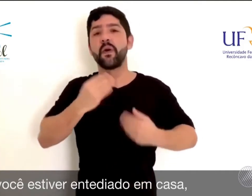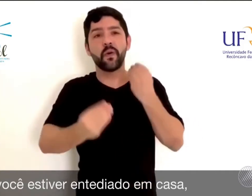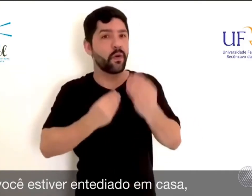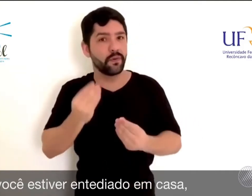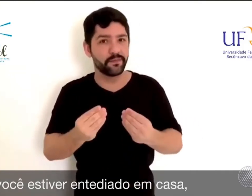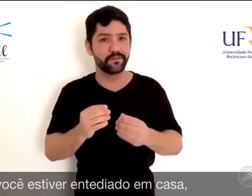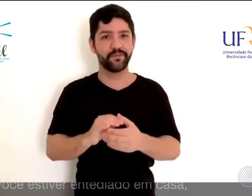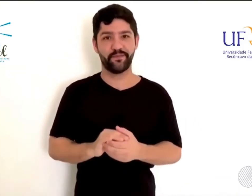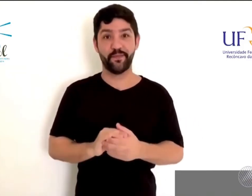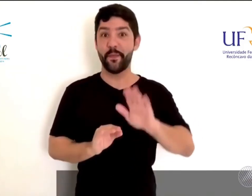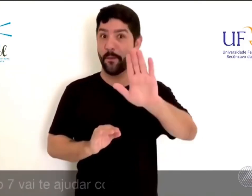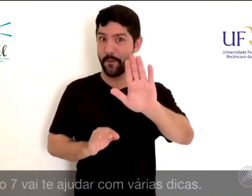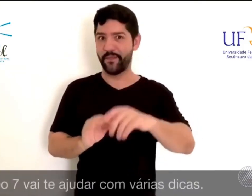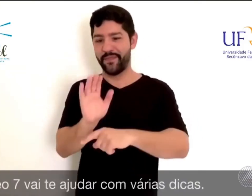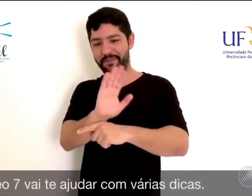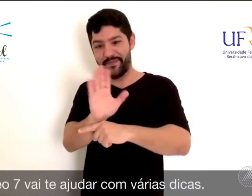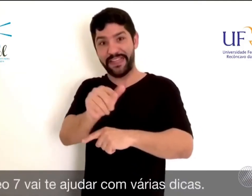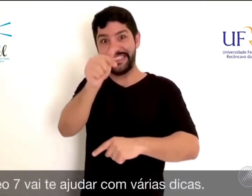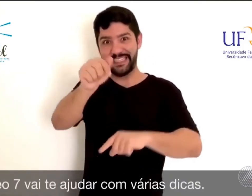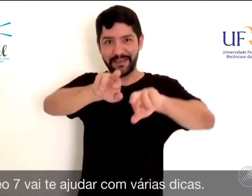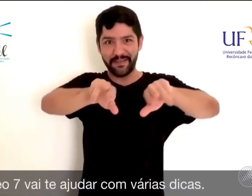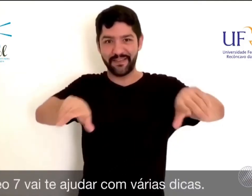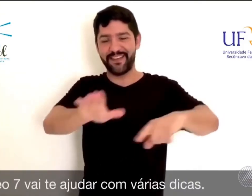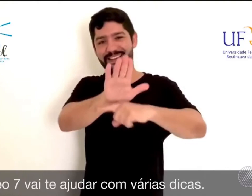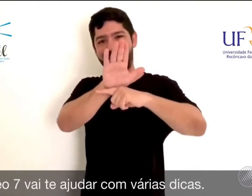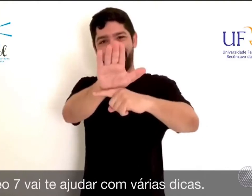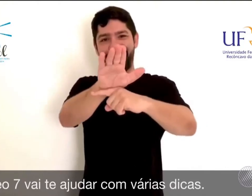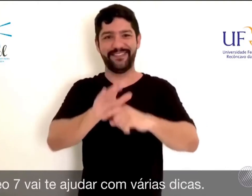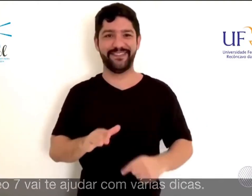O vídeo 7, vai te ajudar com várias dicas. Muito obrigado.